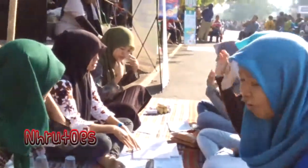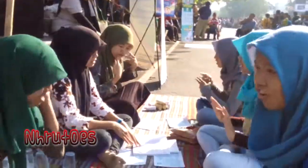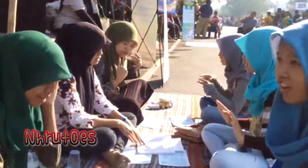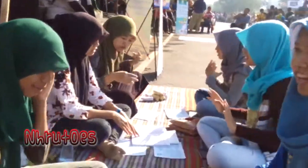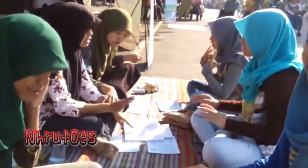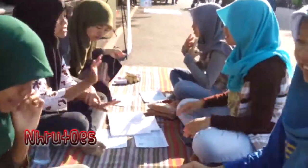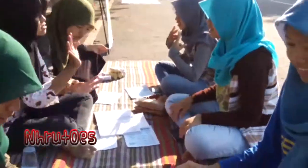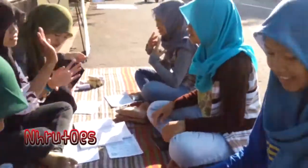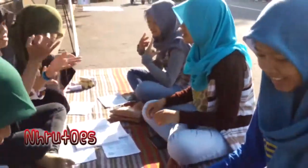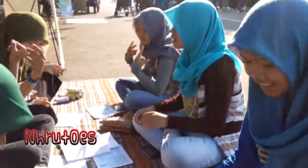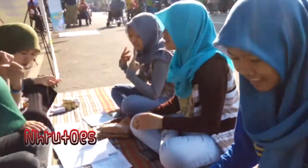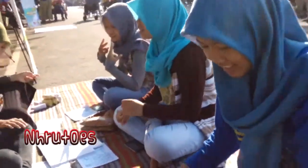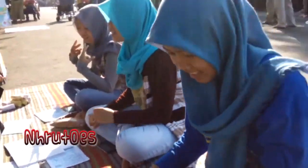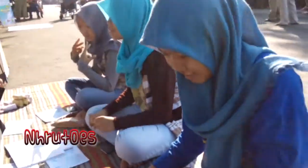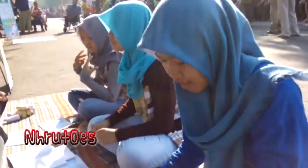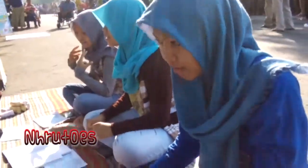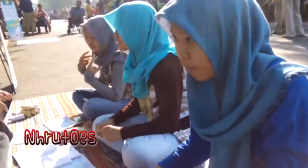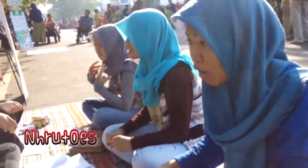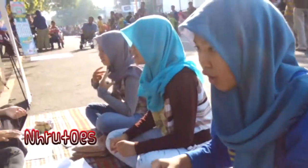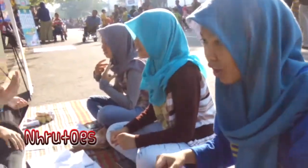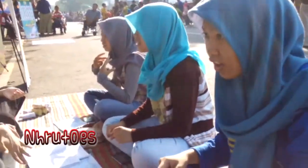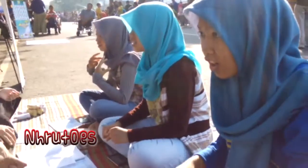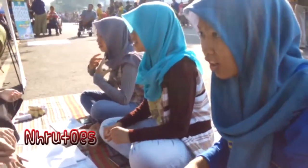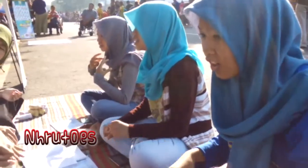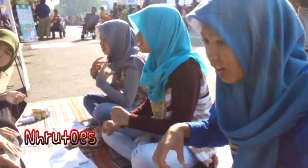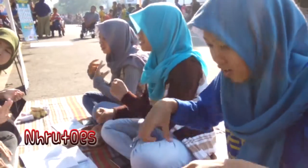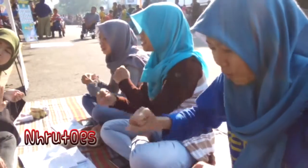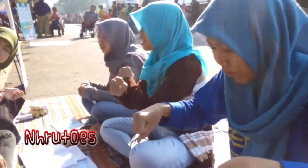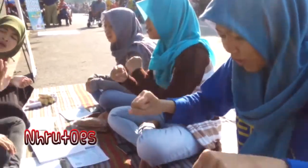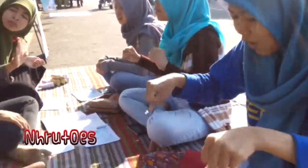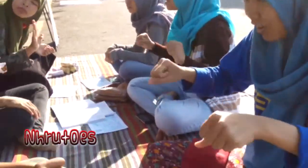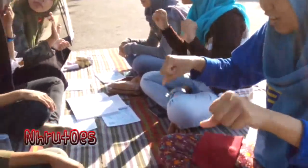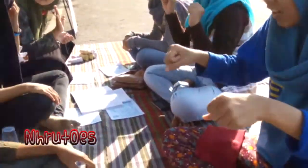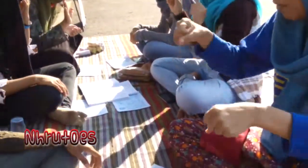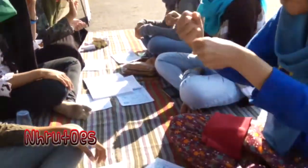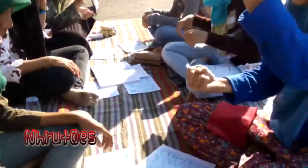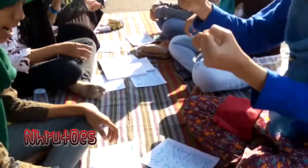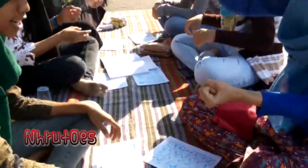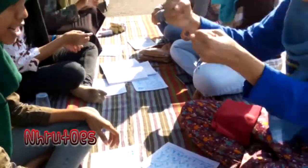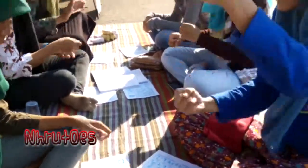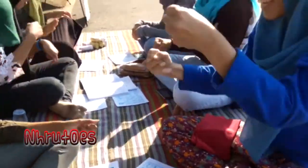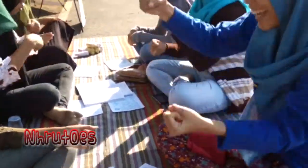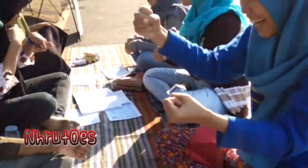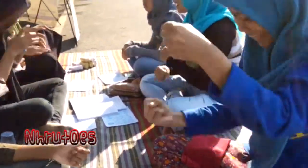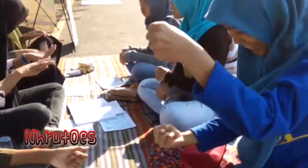bukan orang yang dimana sebelah mata. Ya besar, tapi memang